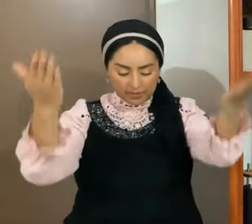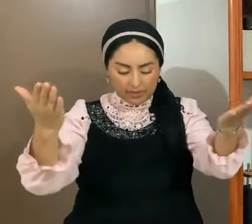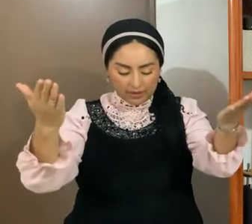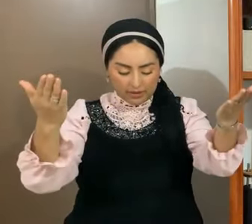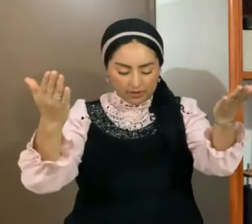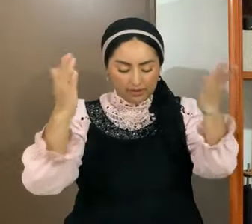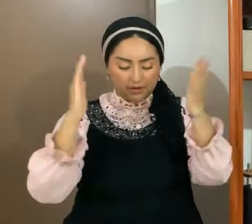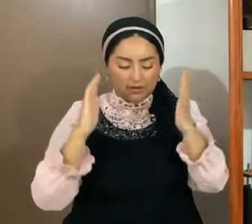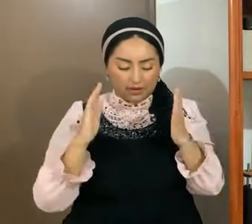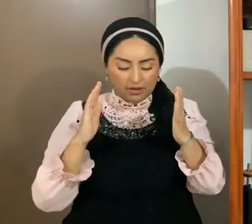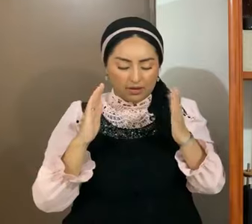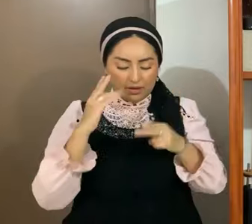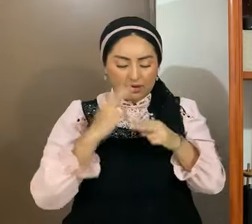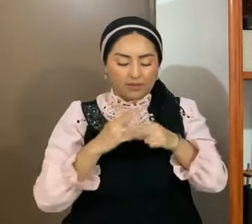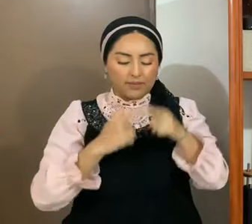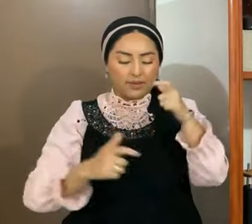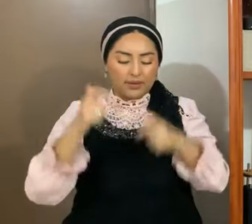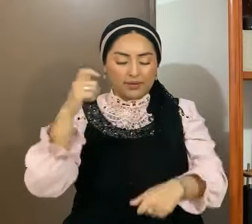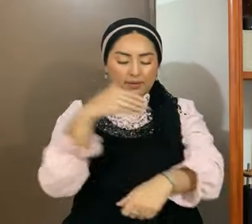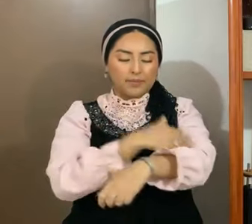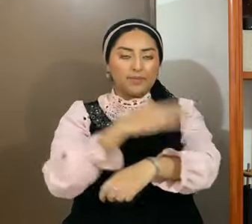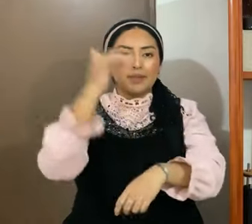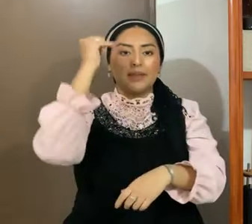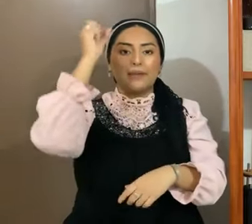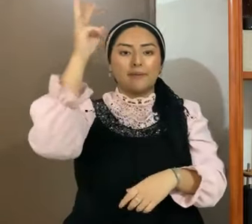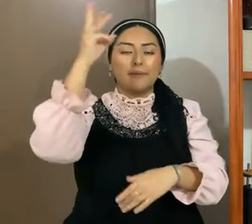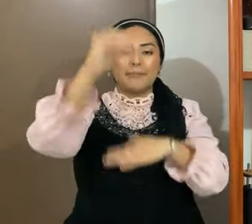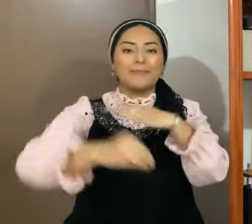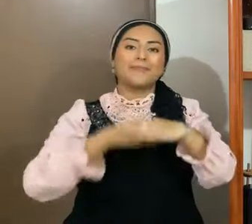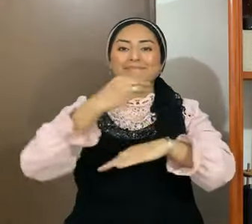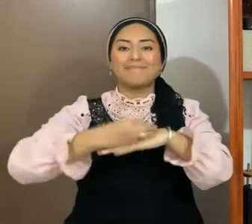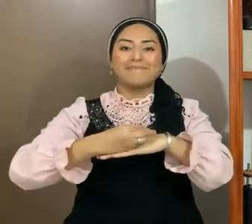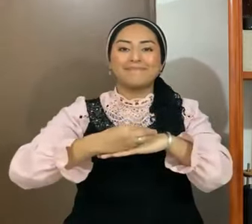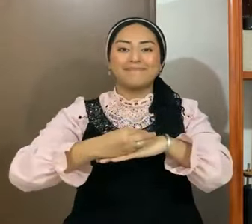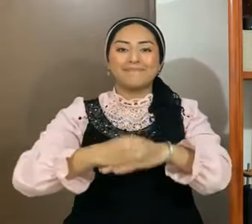haremos con nuestras manos. En el nombre bendito y poderoso de Yahshua HaMashiach, amén, ve amén.